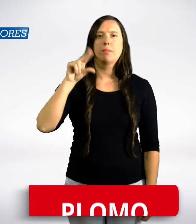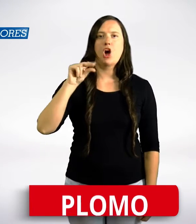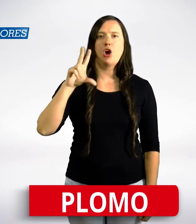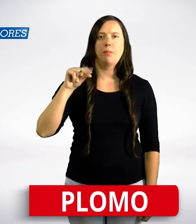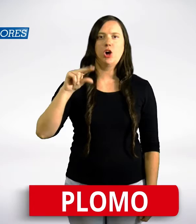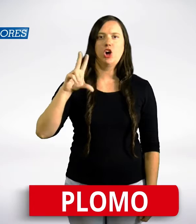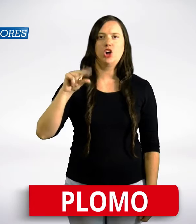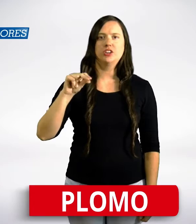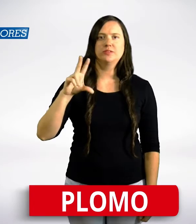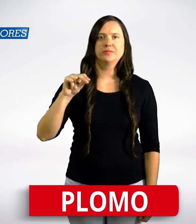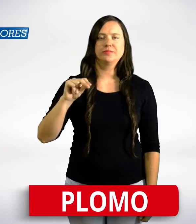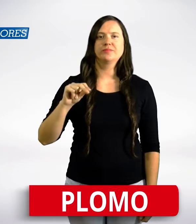Plomo.